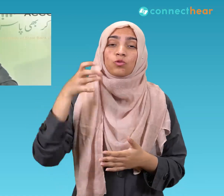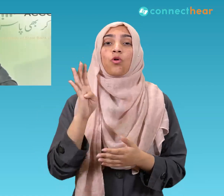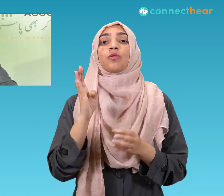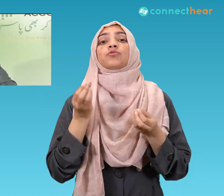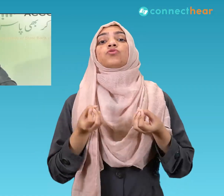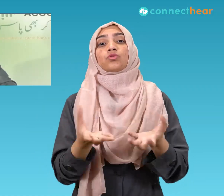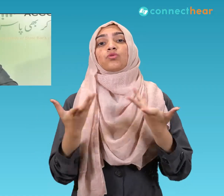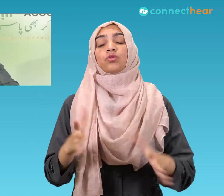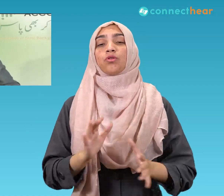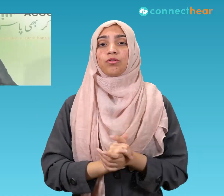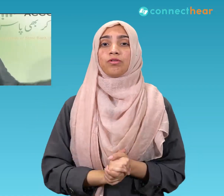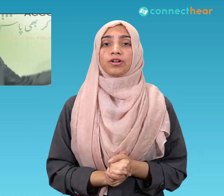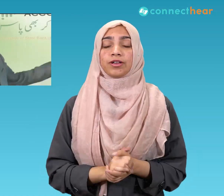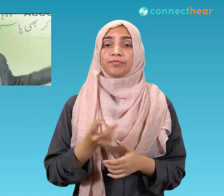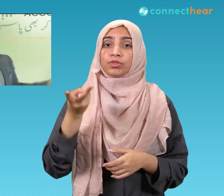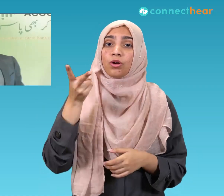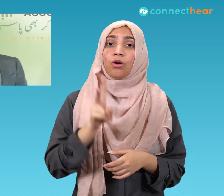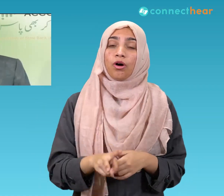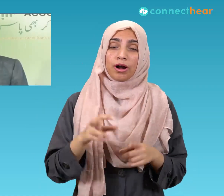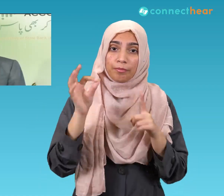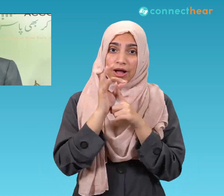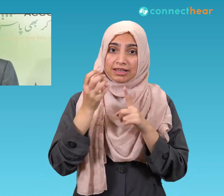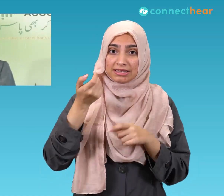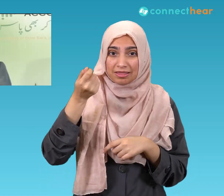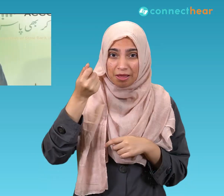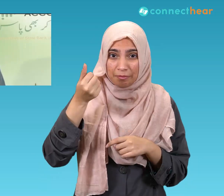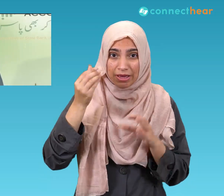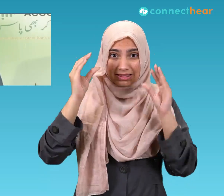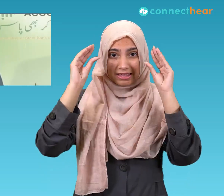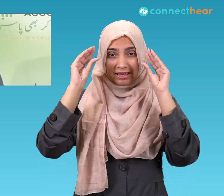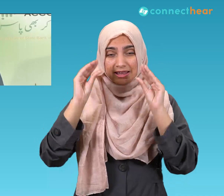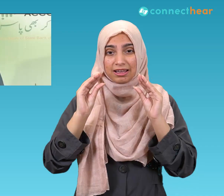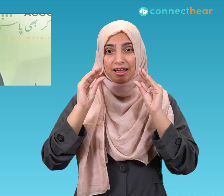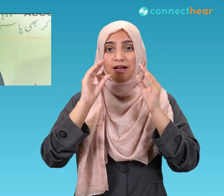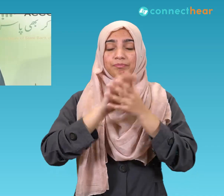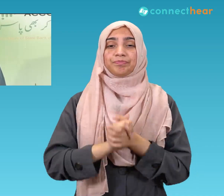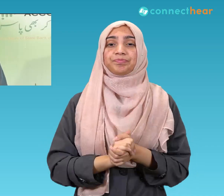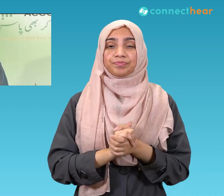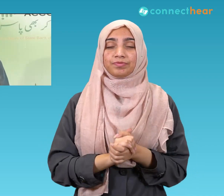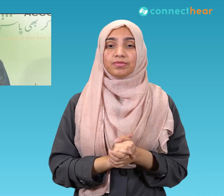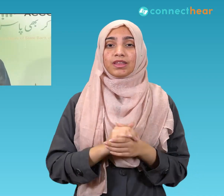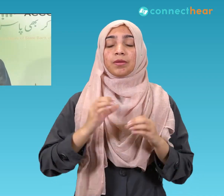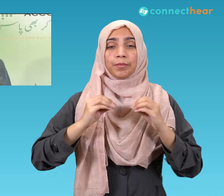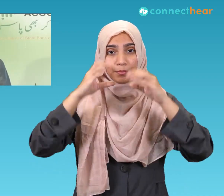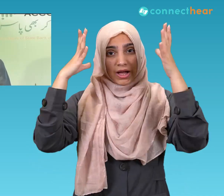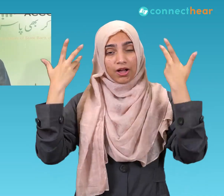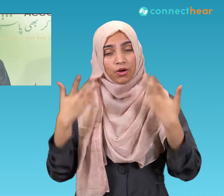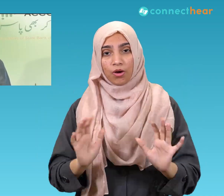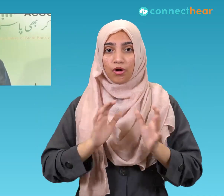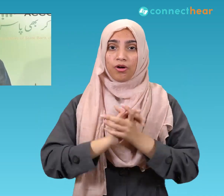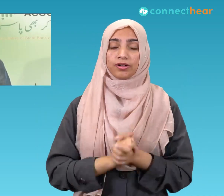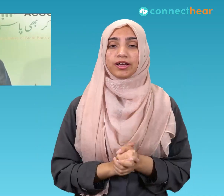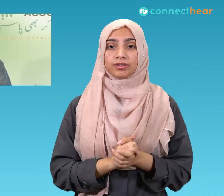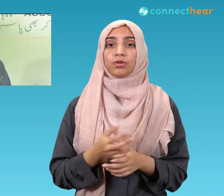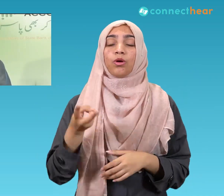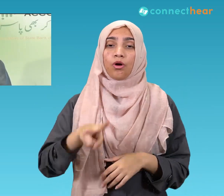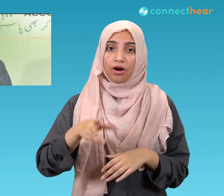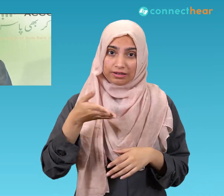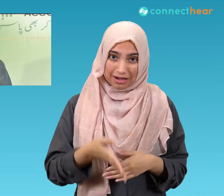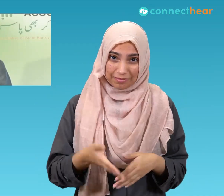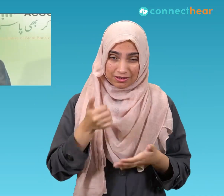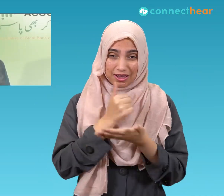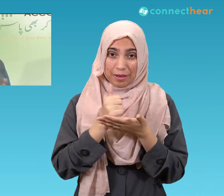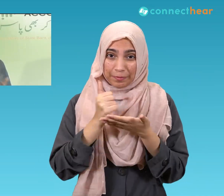کو سٹیبل رکھنے میں یہ جو روشن ڈیجیٹل اکاؤنٹس کا جو انیشیٹو لیا اسٹیٹ بینک نے، میں خاص طور پہ